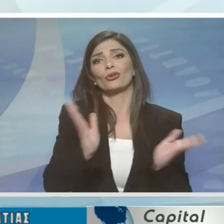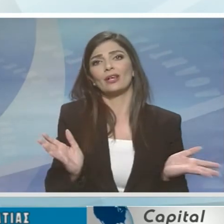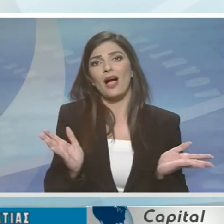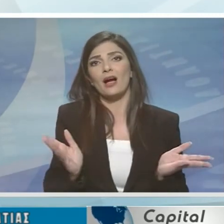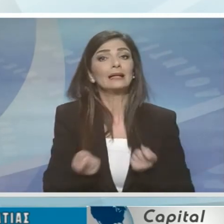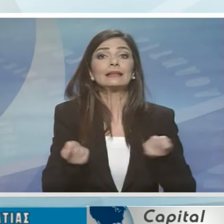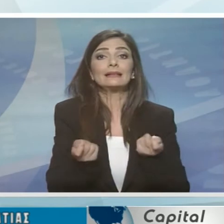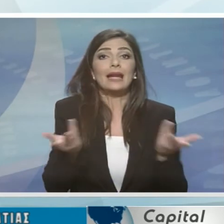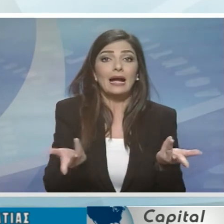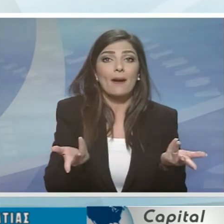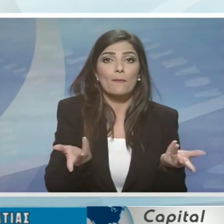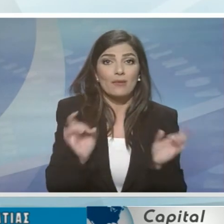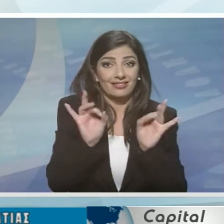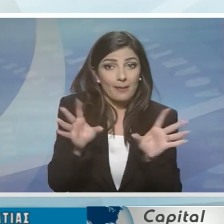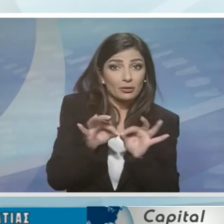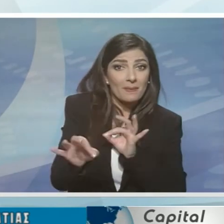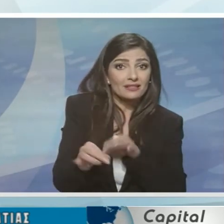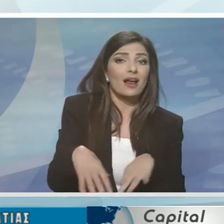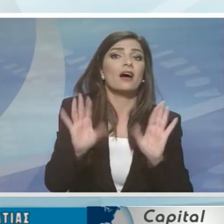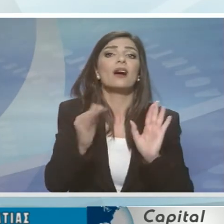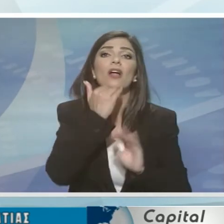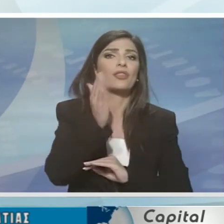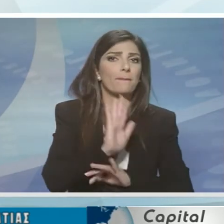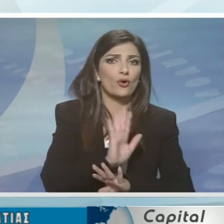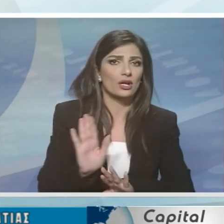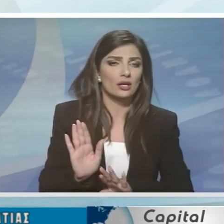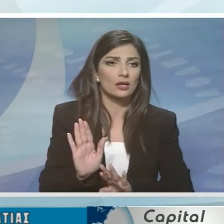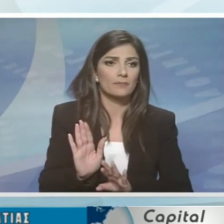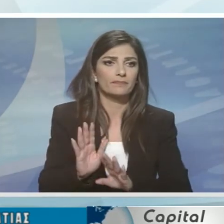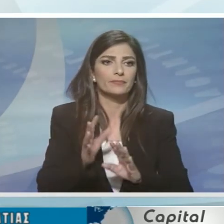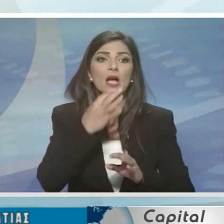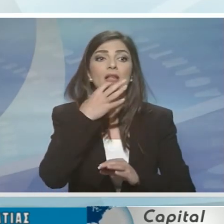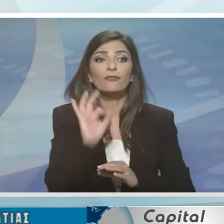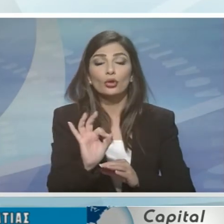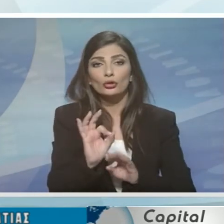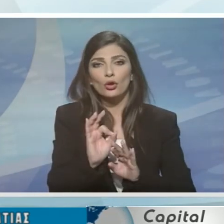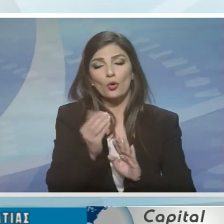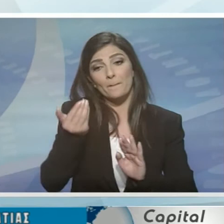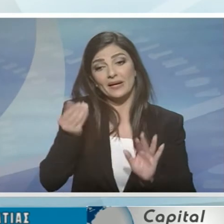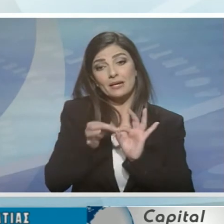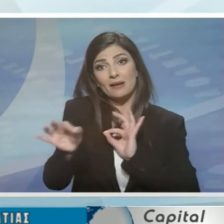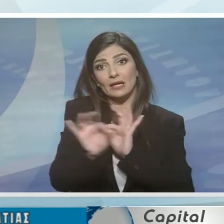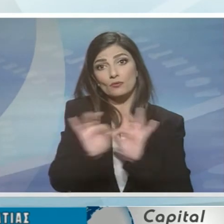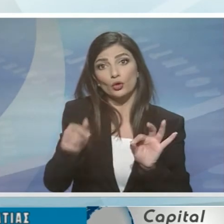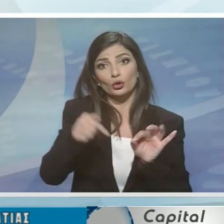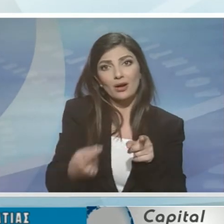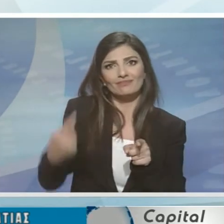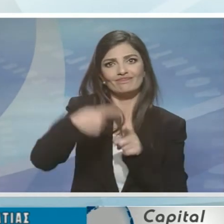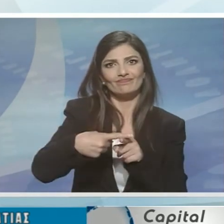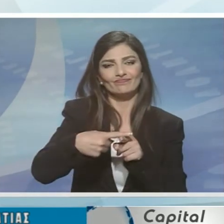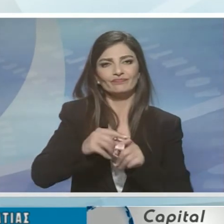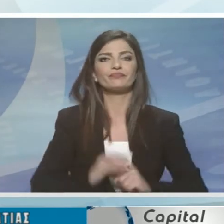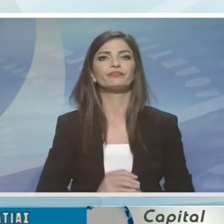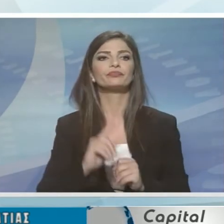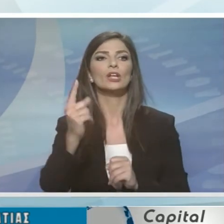πρόσθετα, με τα μέτρα που έχουν ήδη ληφθεί, η κυβέρνηση αποφάσισε. Πρώτον, από την πρώτη